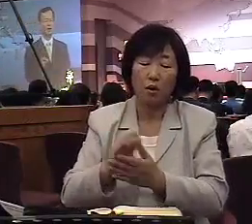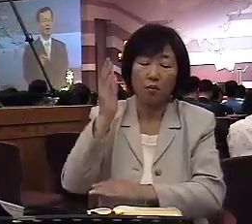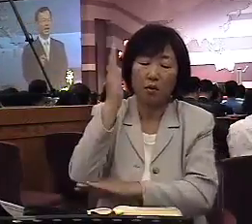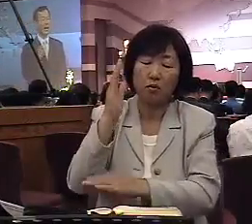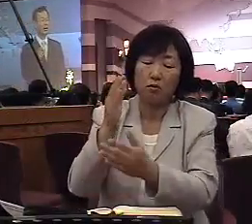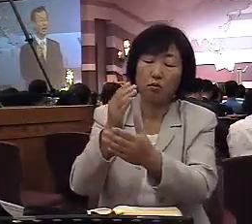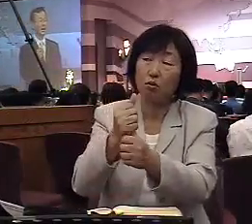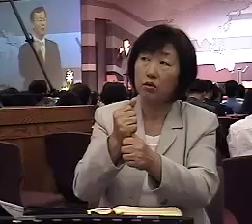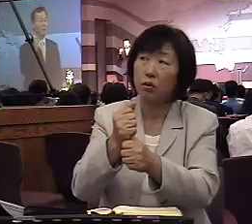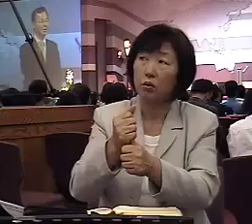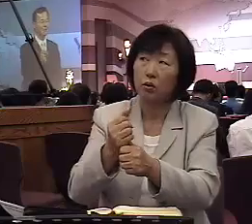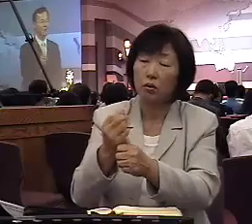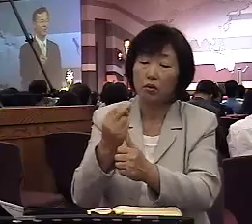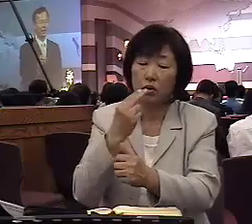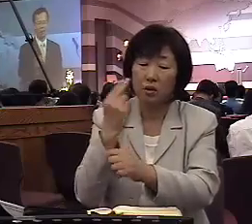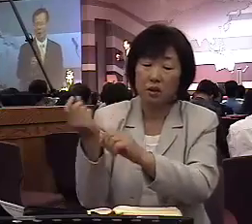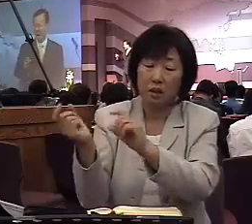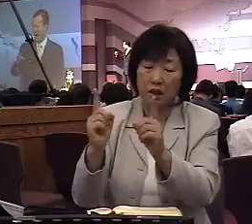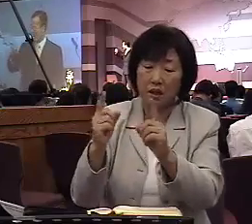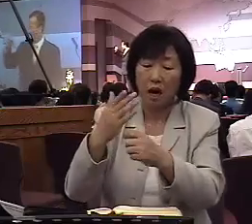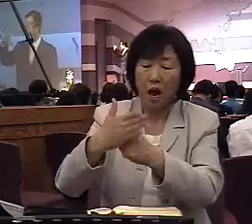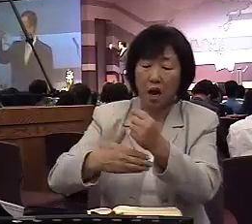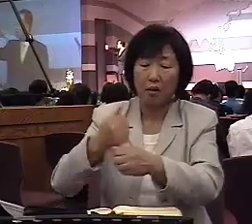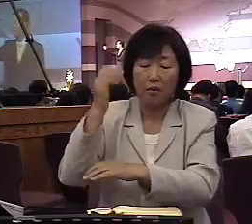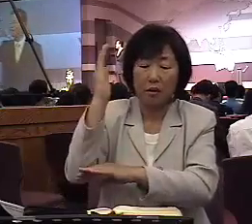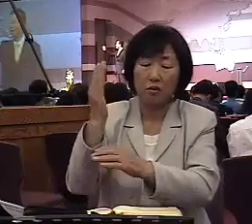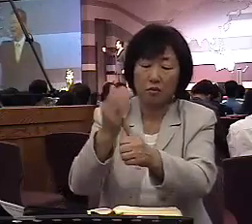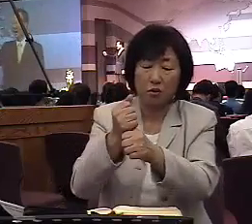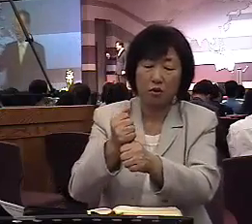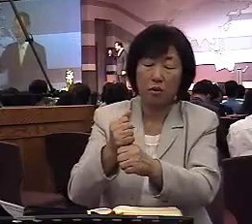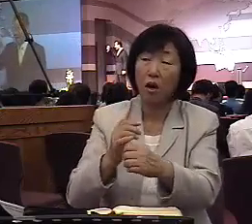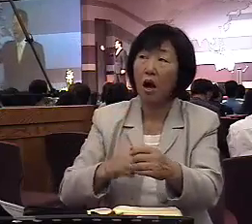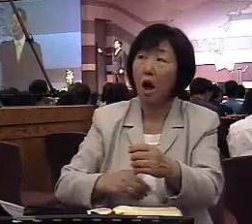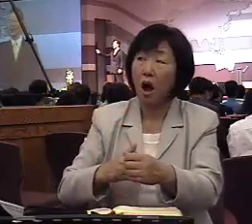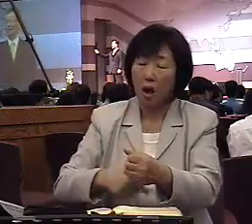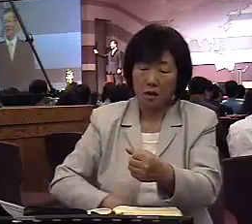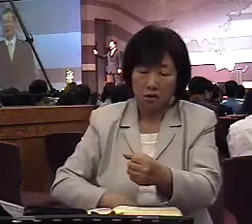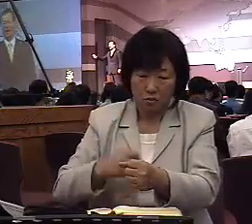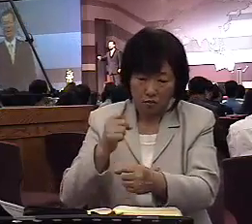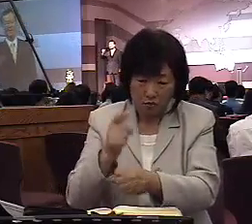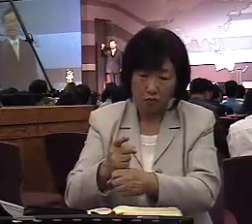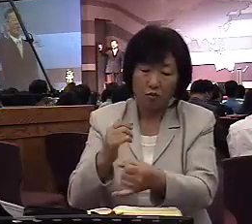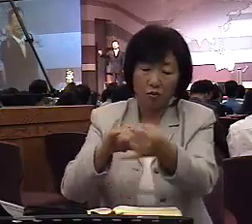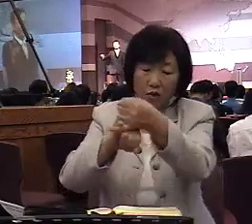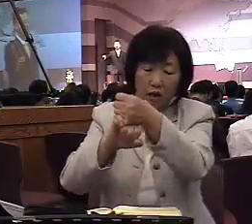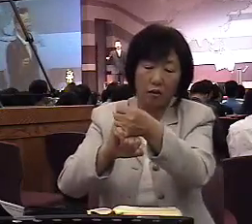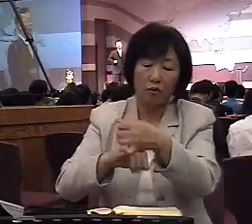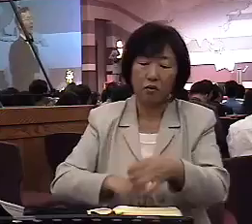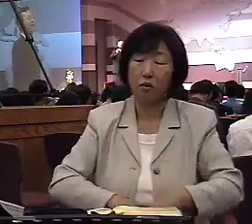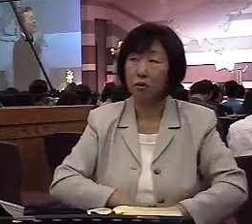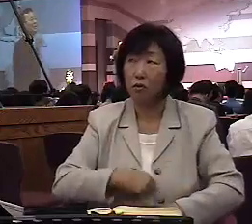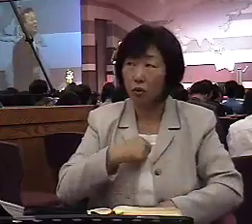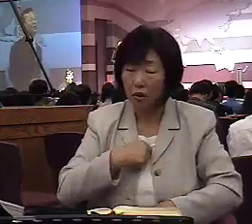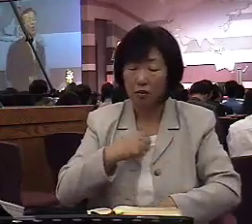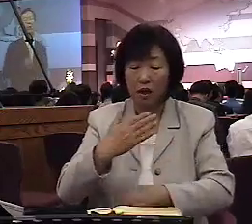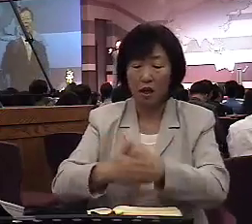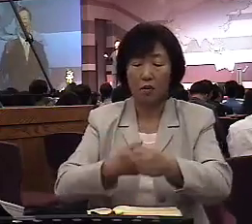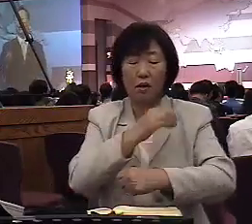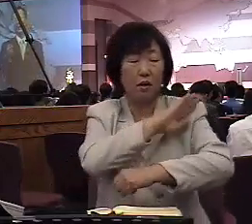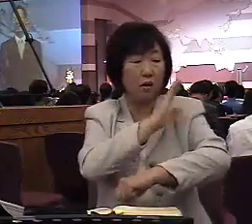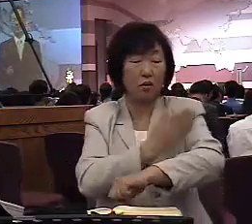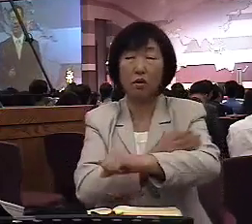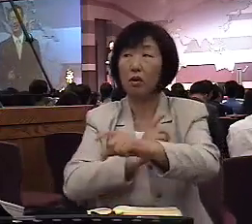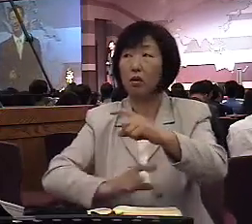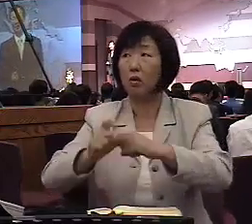붙잡고, 살아있는 하나님의 말씀을 붙잡고 하나님의 성품, 하나님의 약속, 하나님의 선하심, 하나님의 능력을